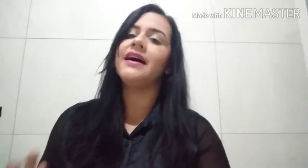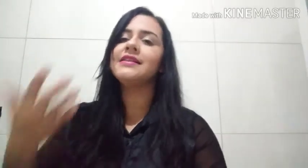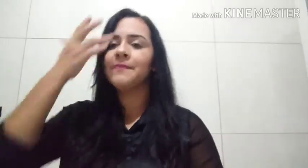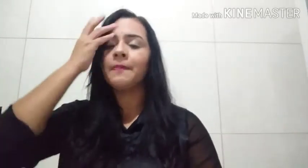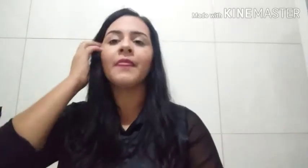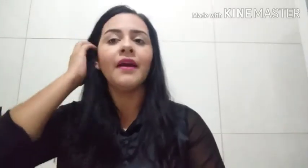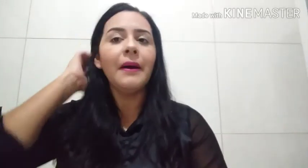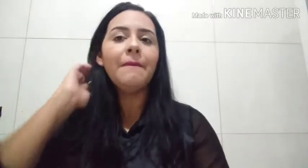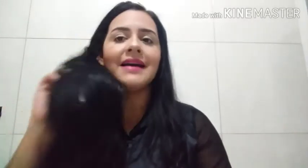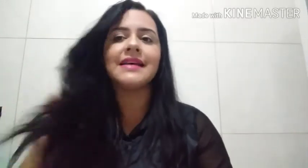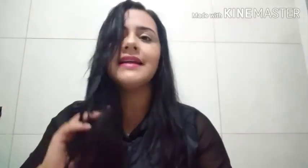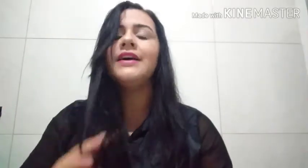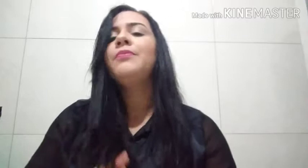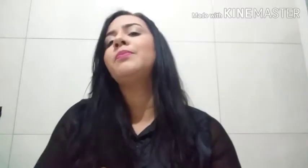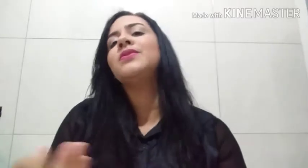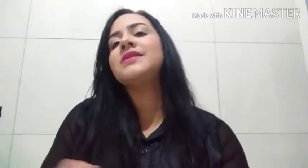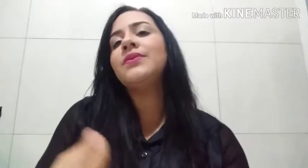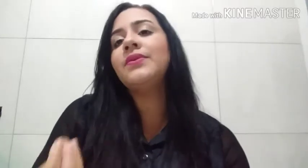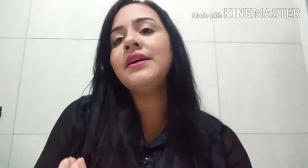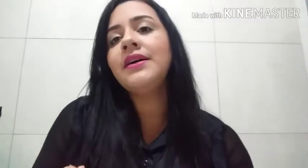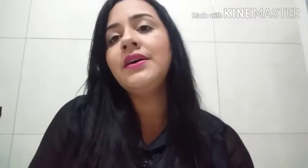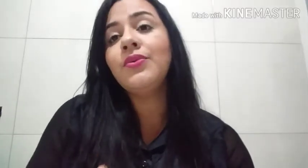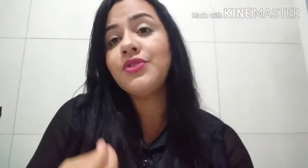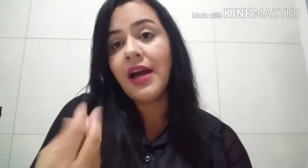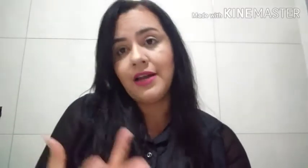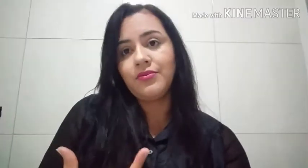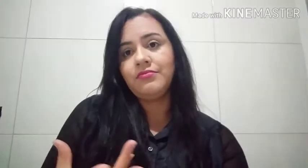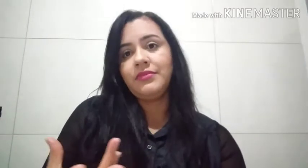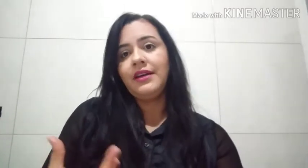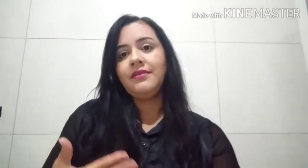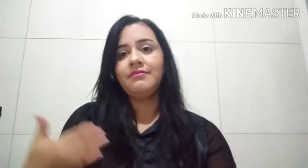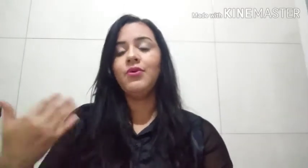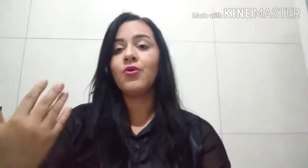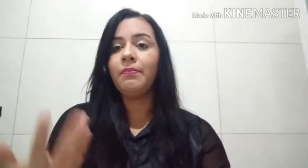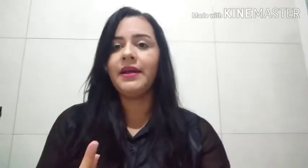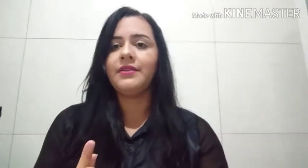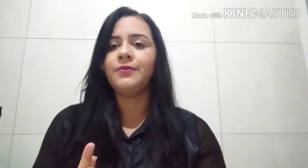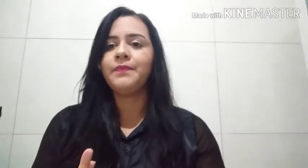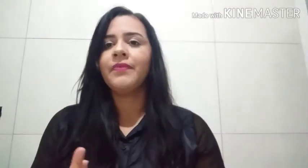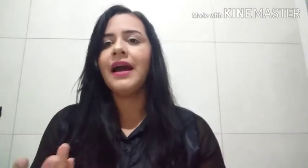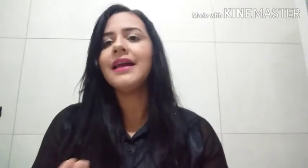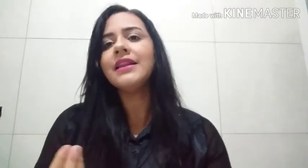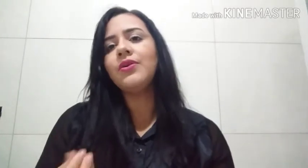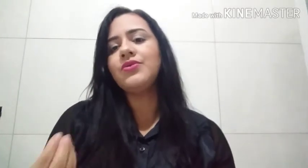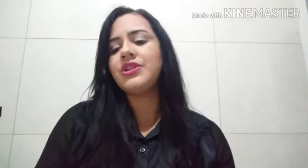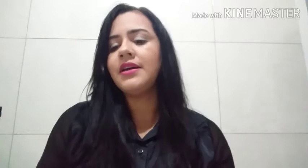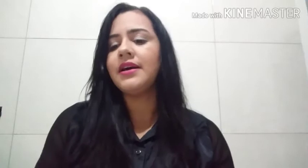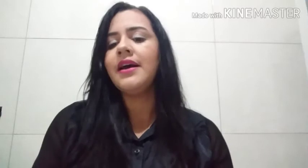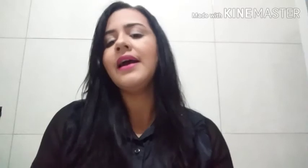sinais, mas ela não proporciona o diálogo, né, por completo. A datilologia, ela